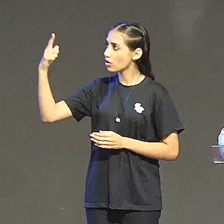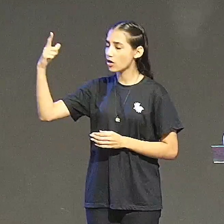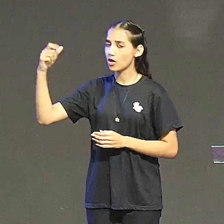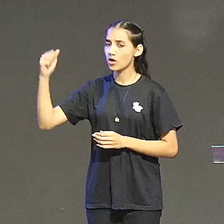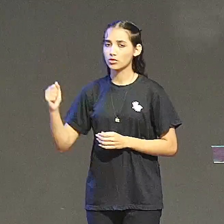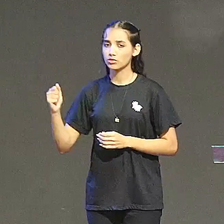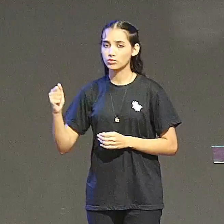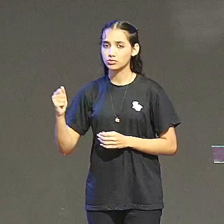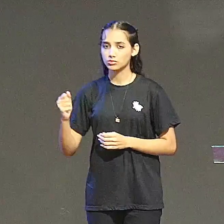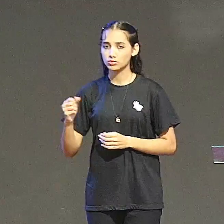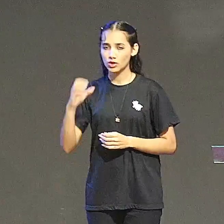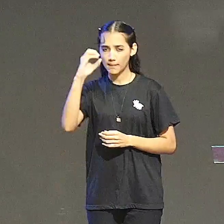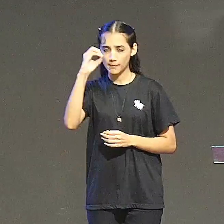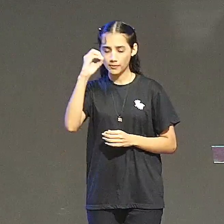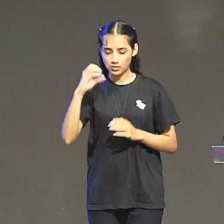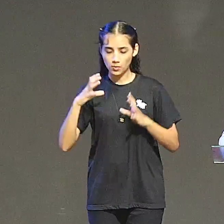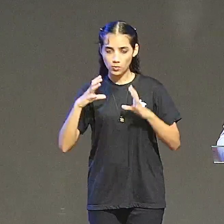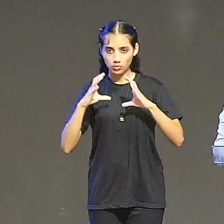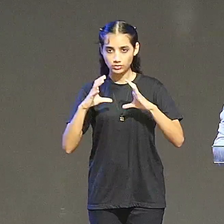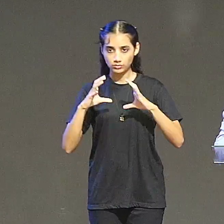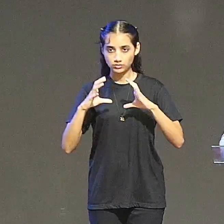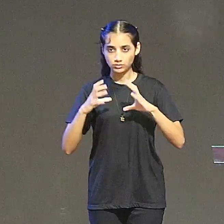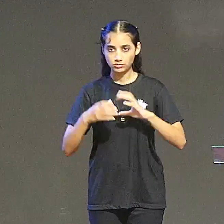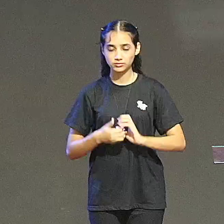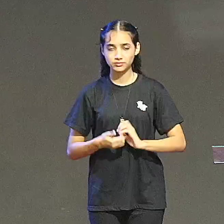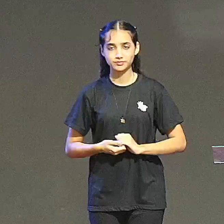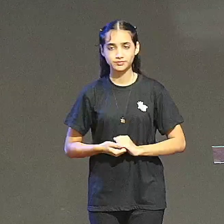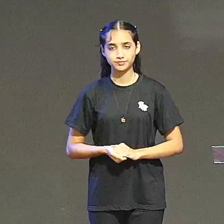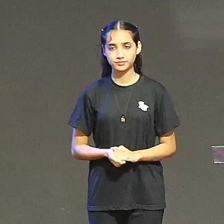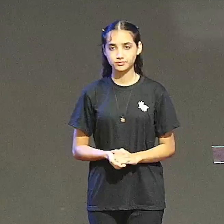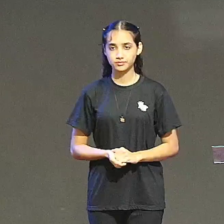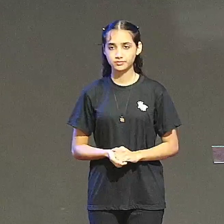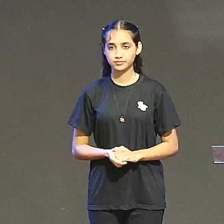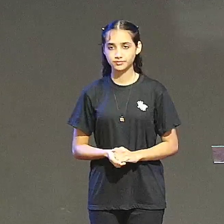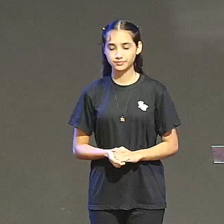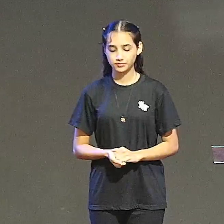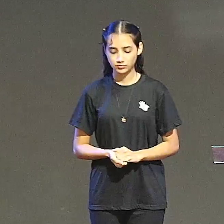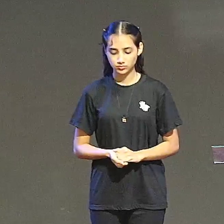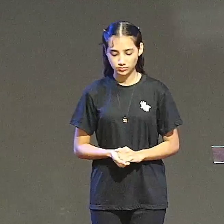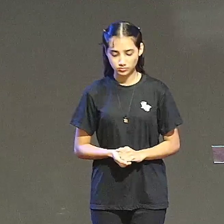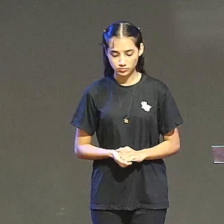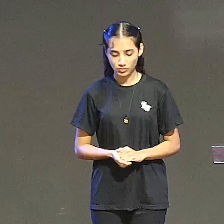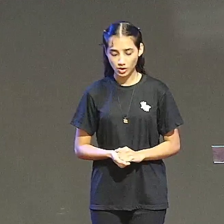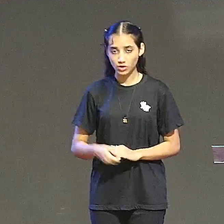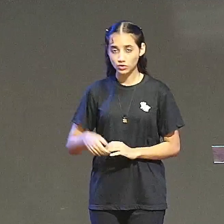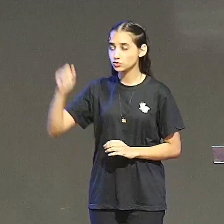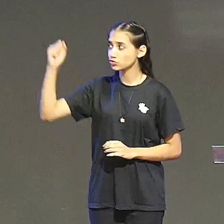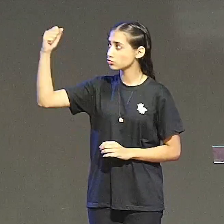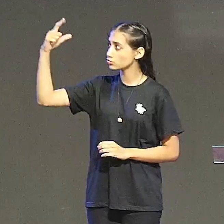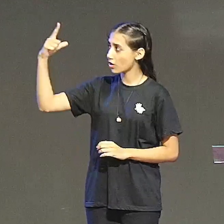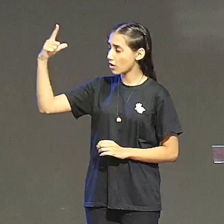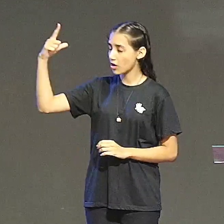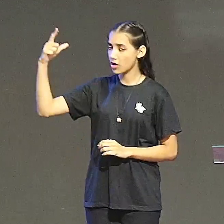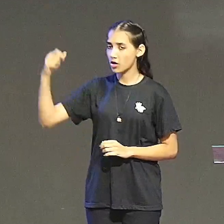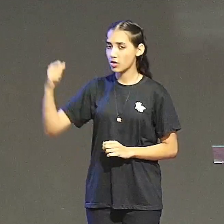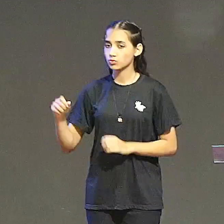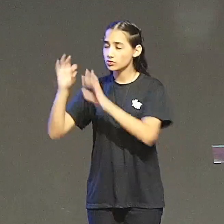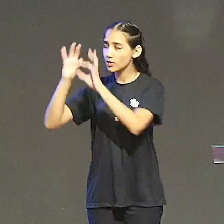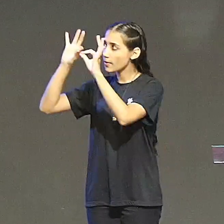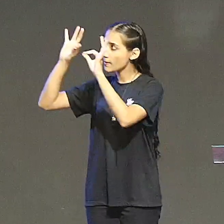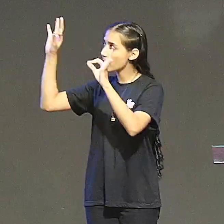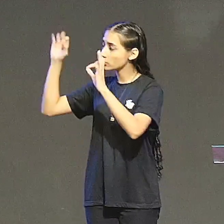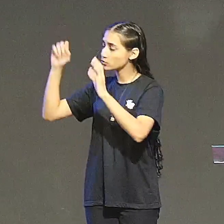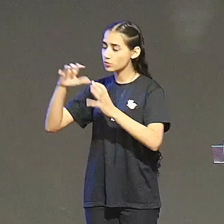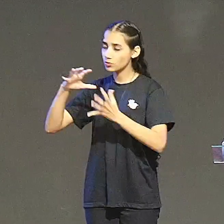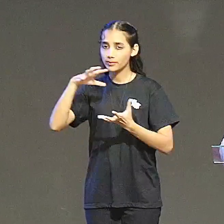página gente você sabe qual seria a proporção correta se o sol tivesse o tamanho de uma bola de futebol o tamanho do